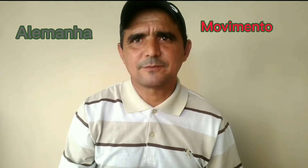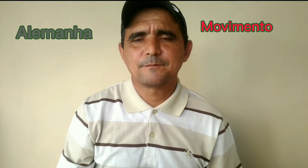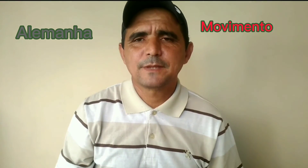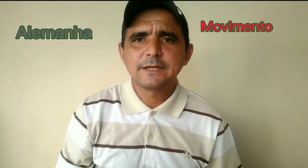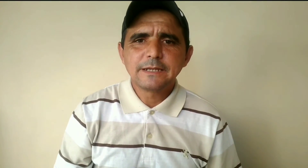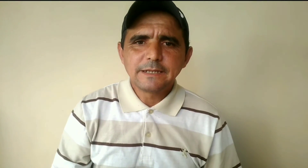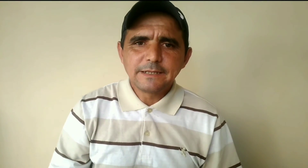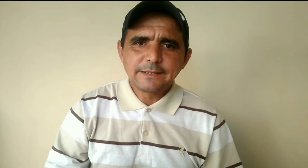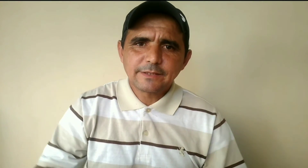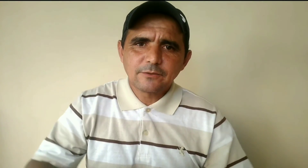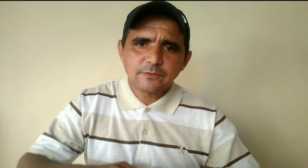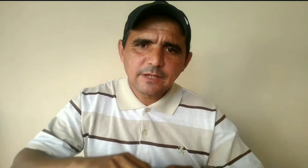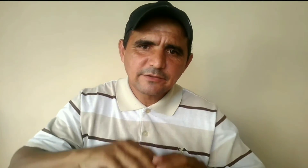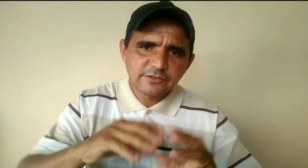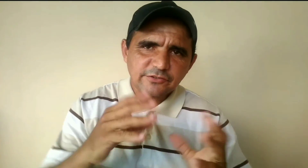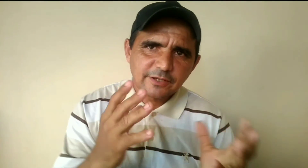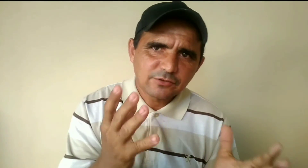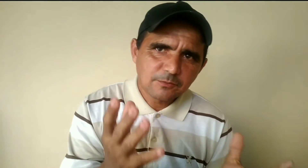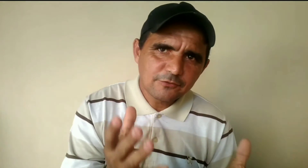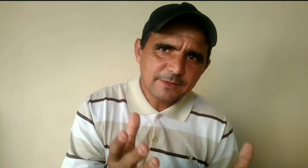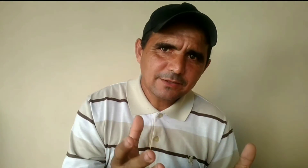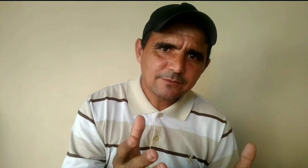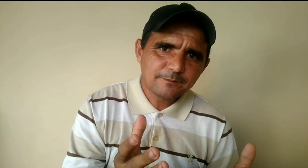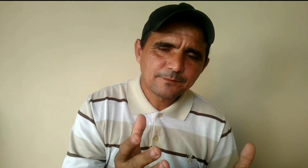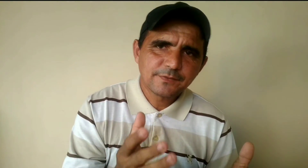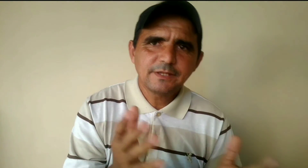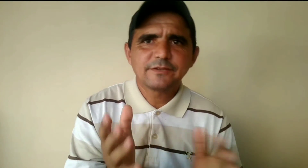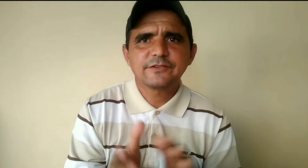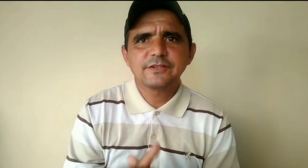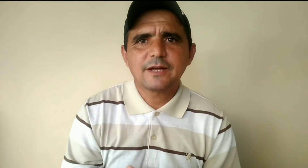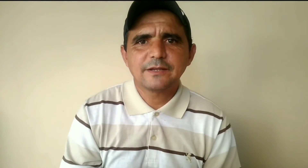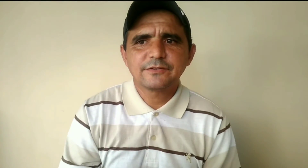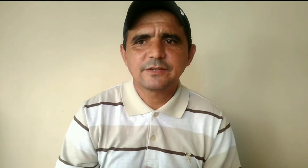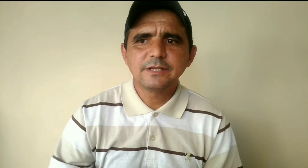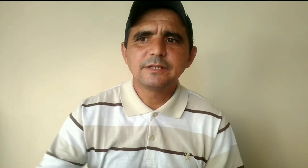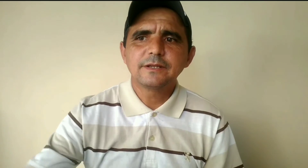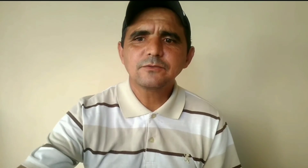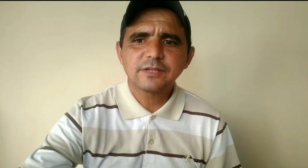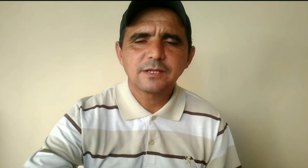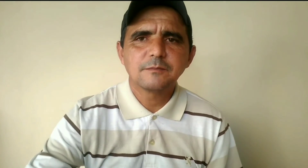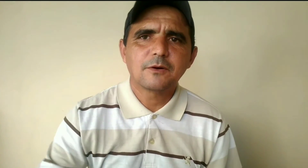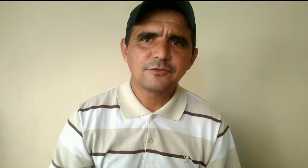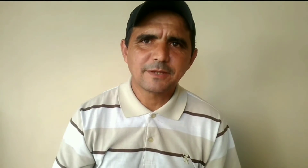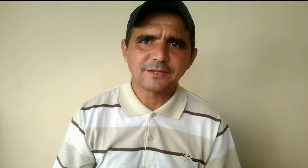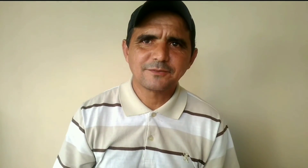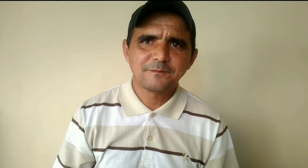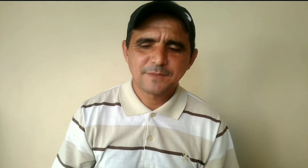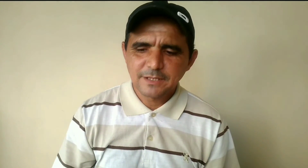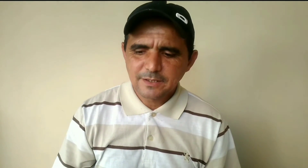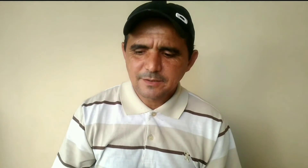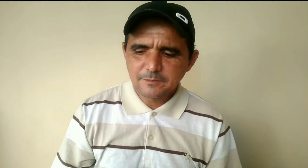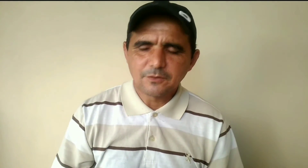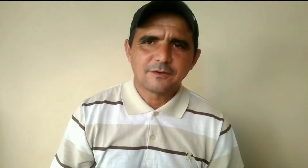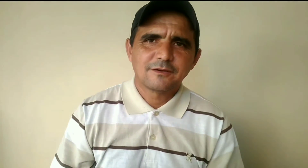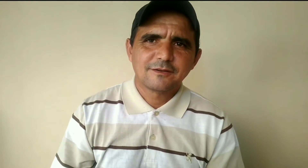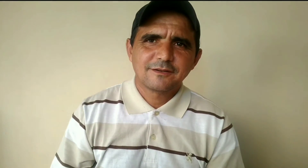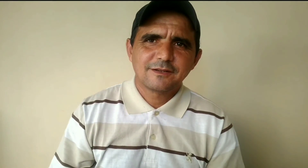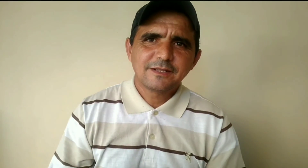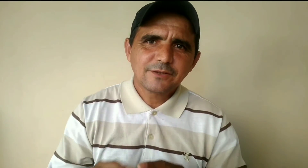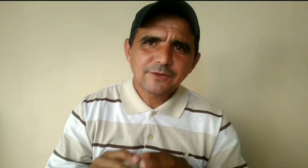movimento. Então existem sinais com movimento e existem sinais que não têm movimento. Bom, então